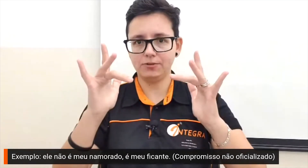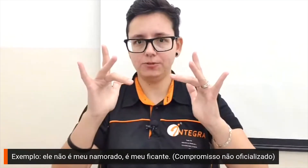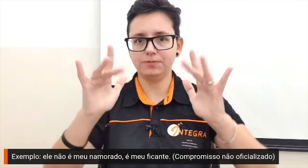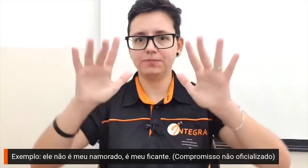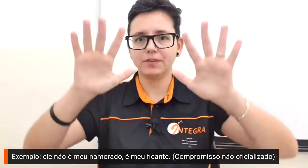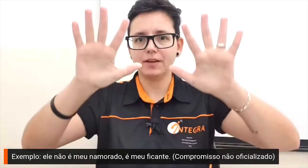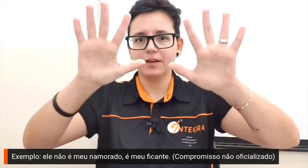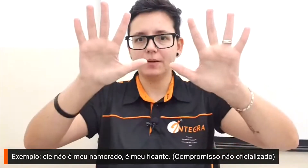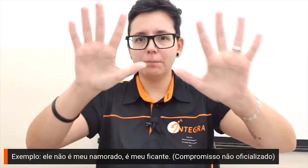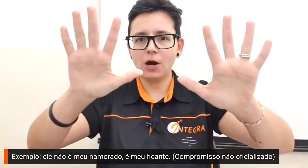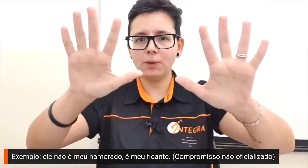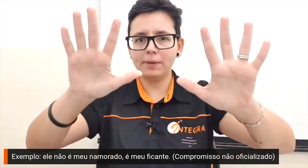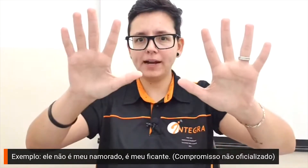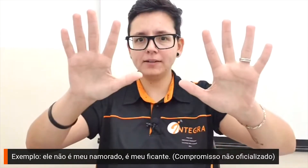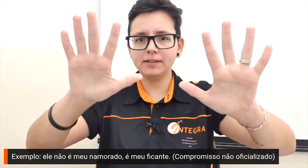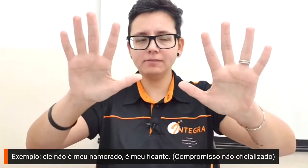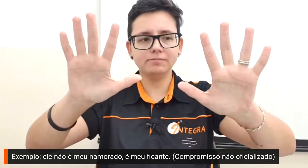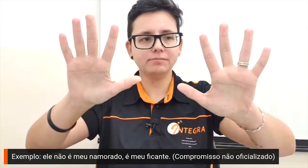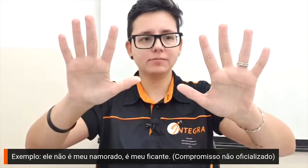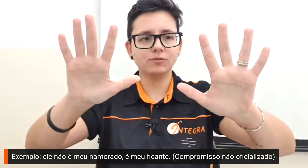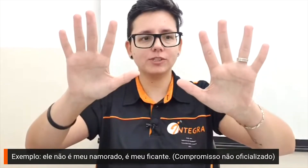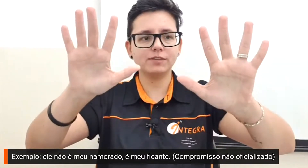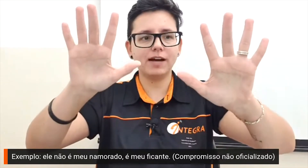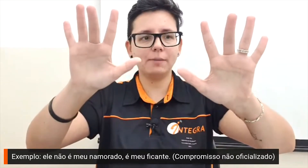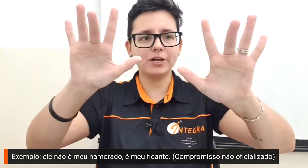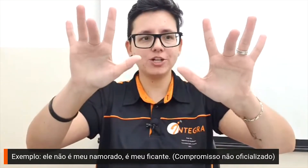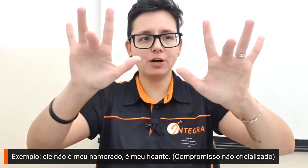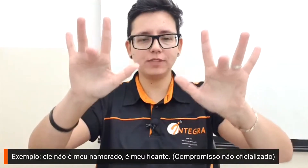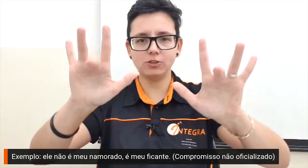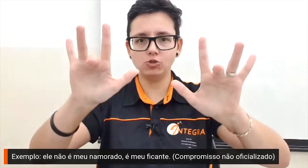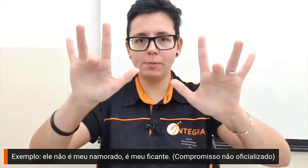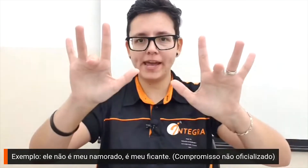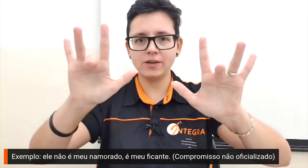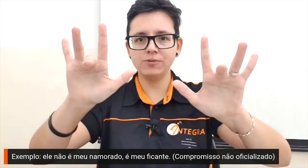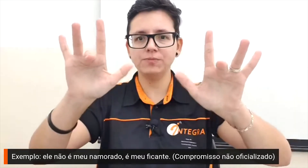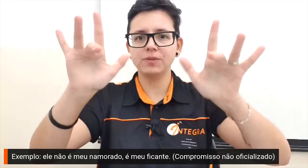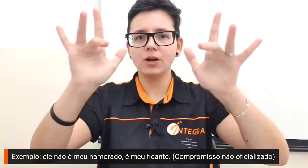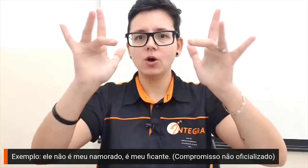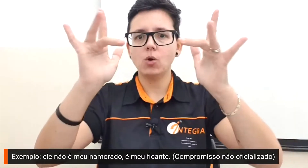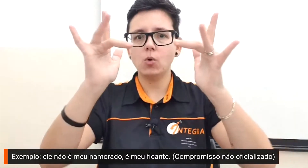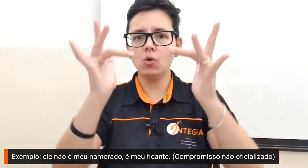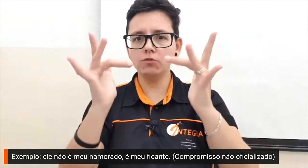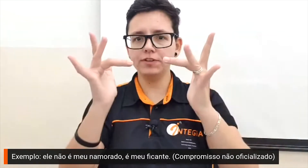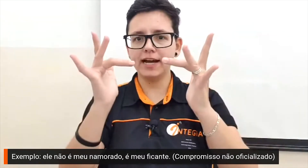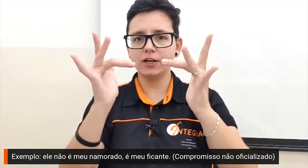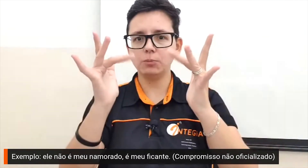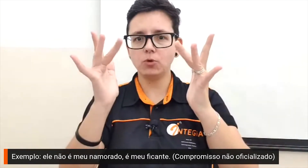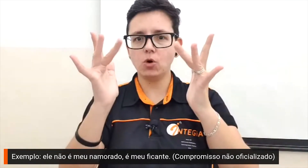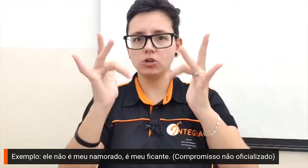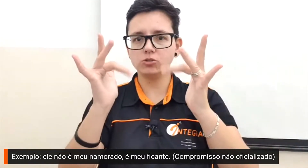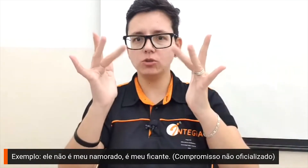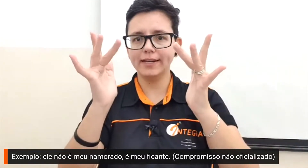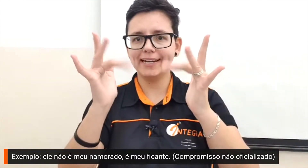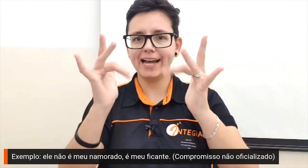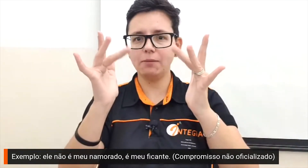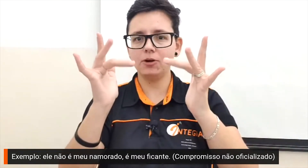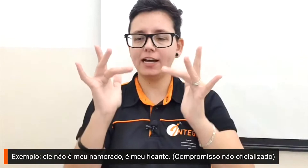namorado. Palma aberta, você vai abaixar o dedo do meio, um virado para o outro, namorado. Ó